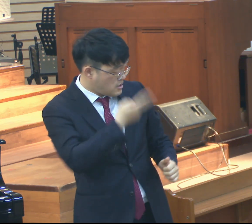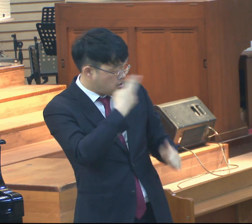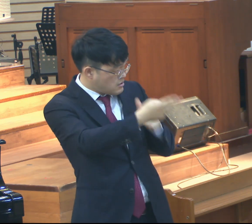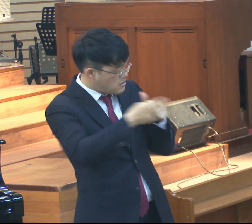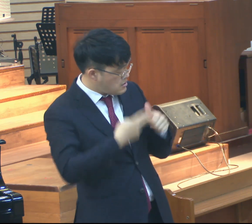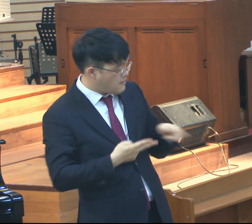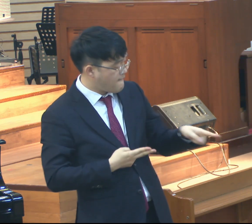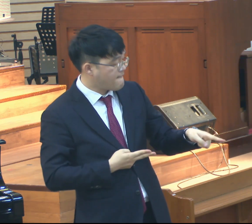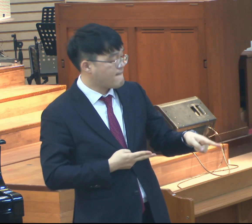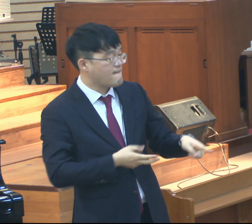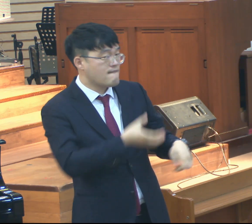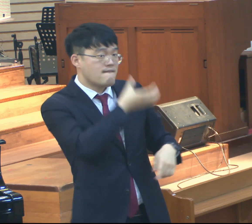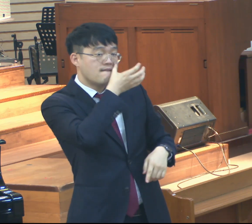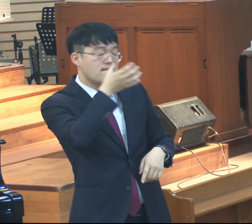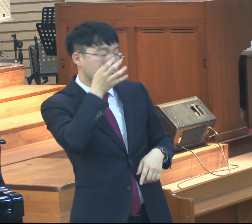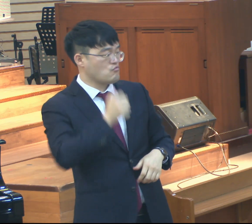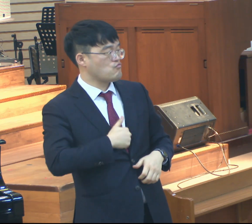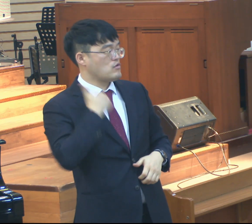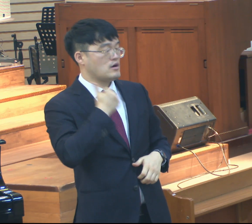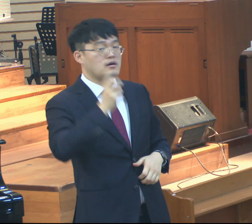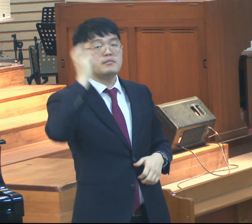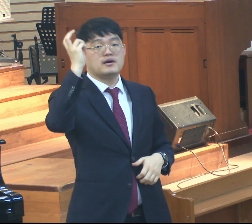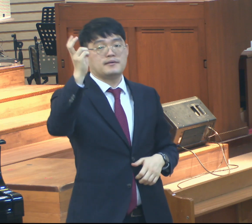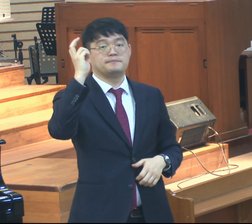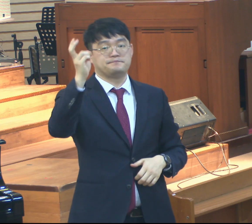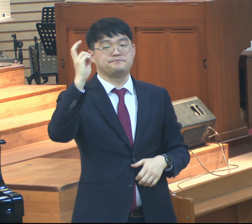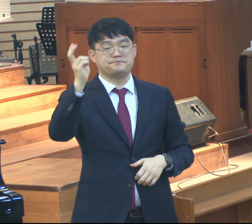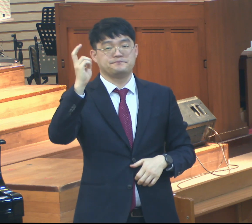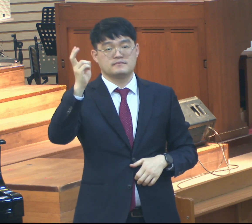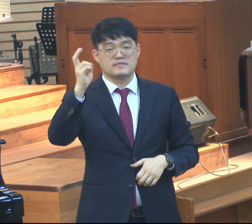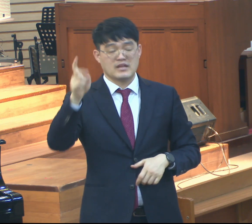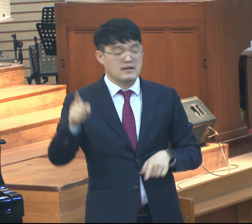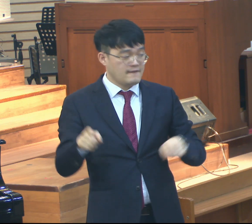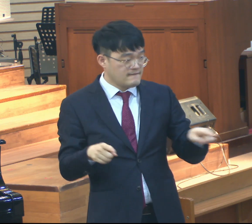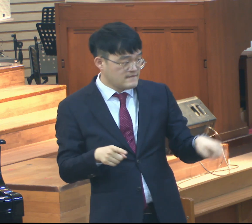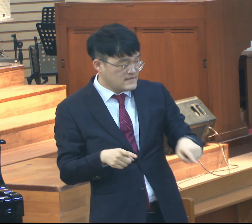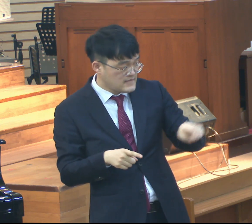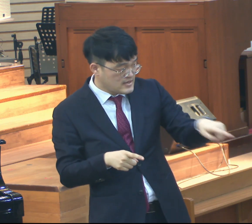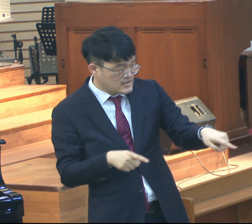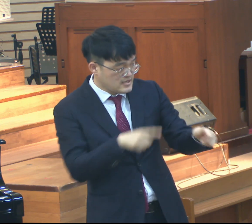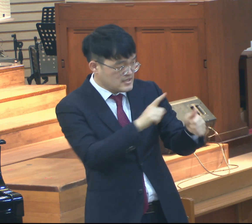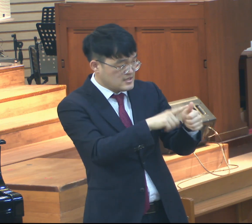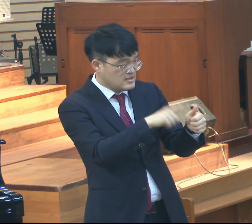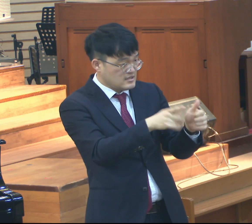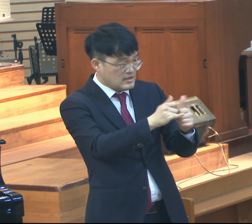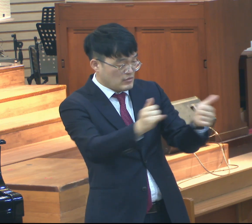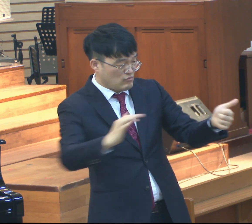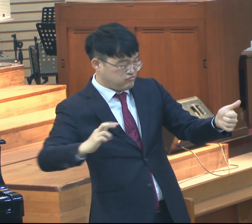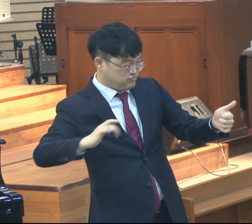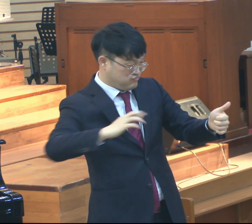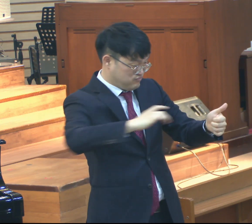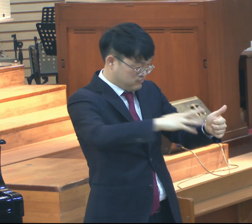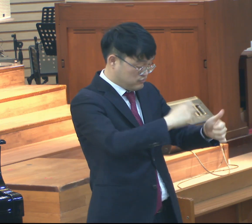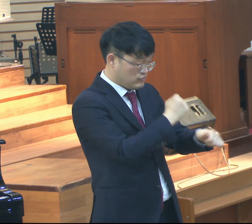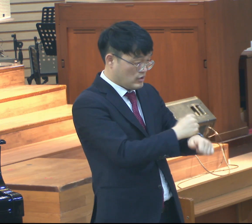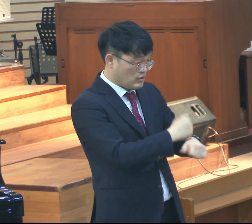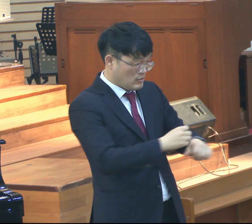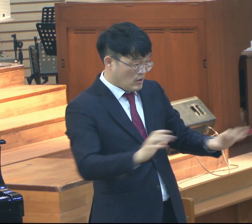그렇게 생각을 했을 것입니다. 그는 통제하기 어렵고 사람들이 너무너무 좋아하고 따르는